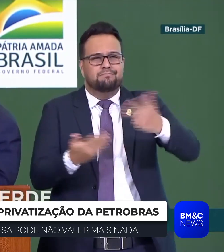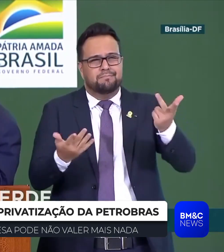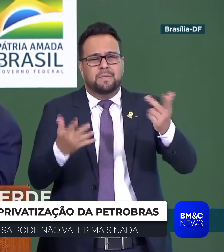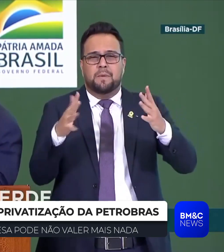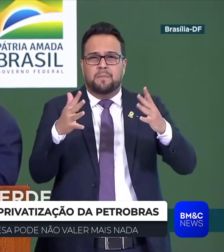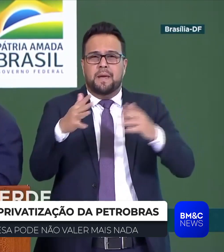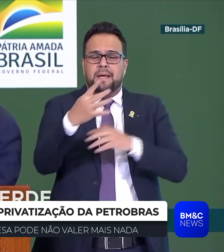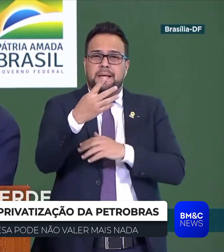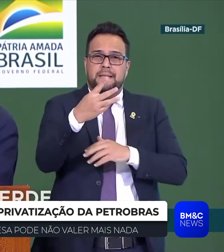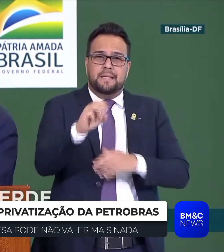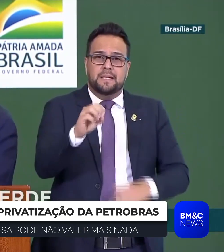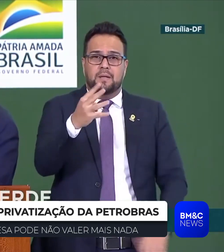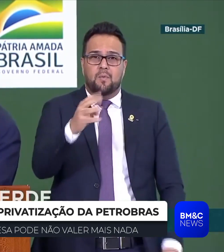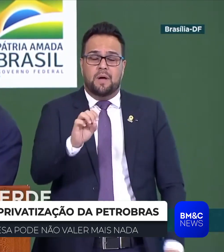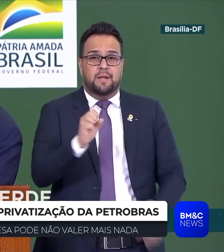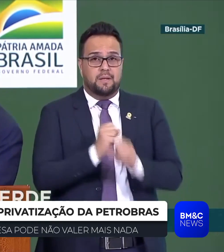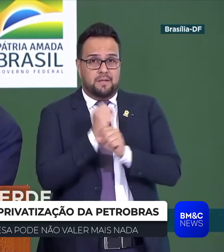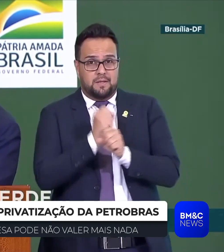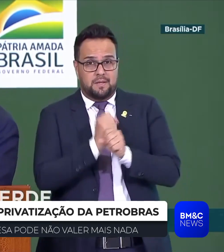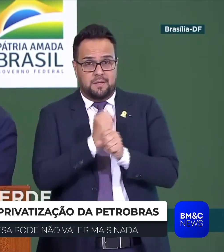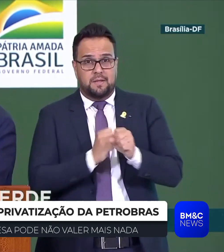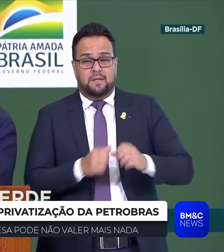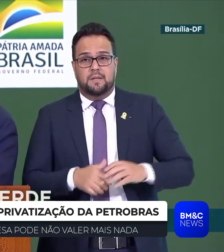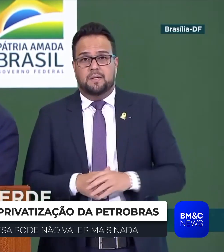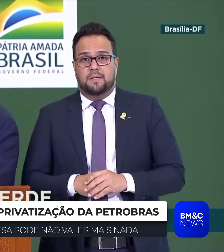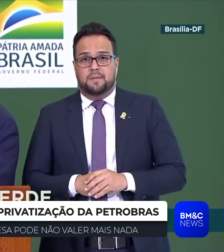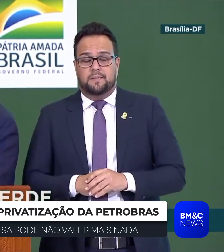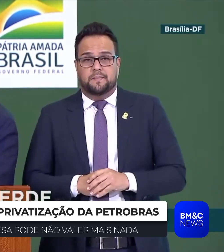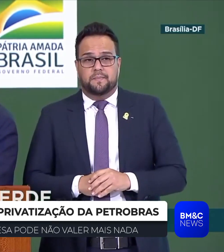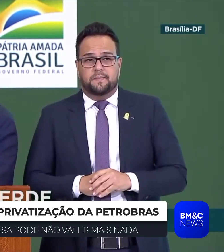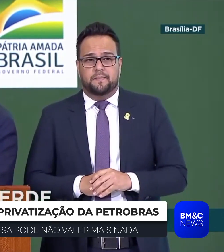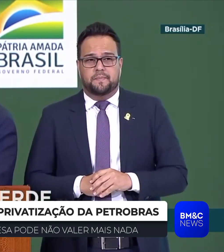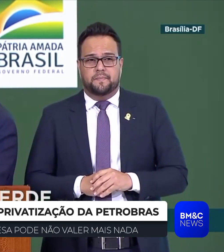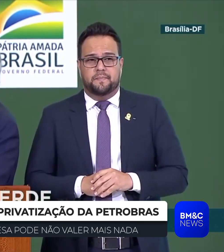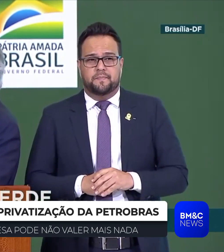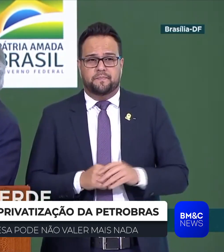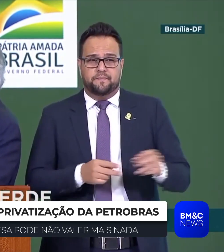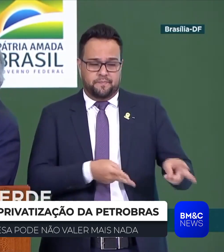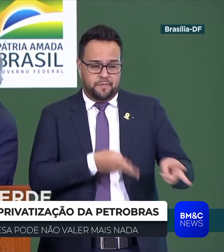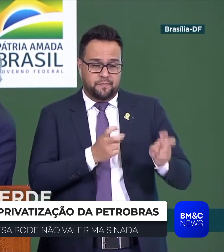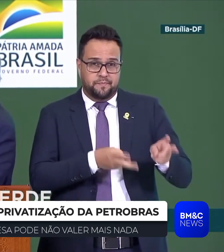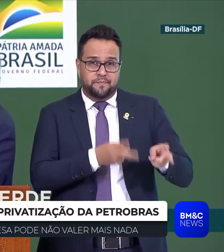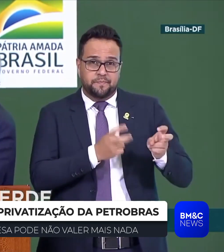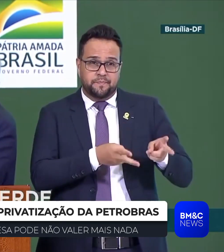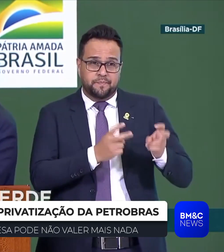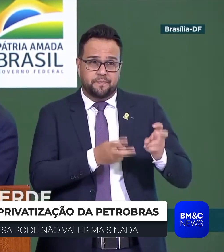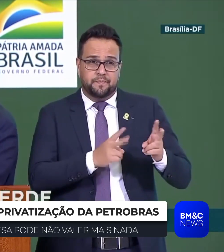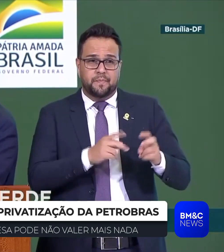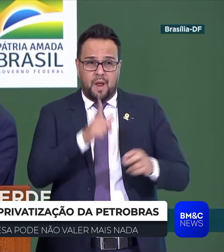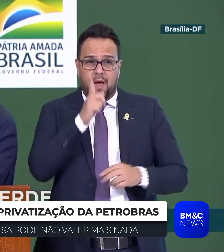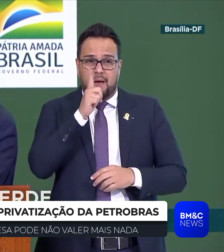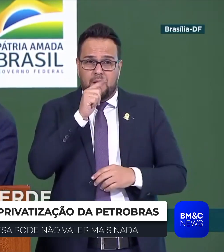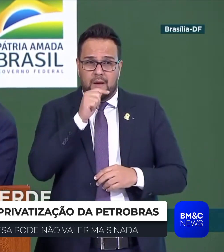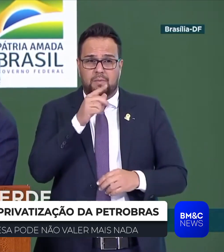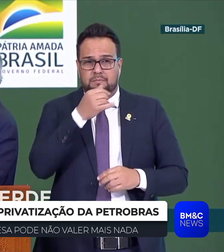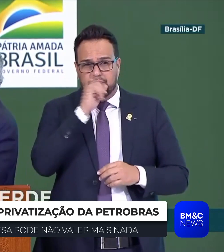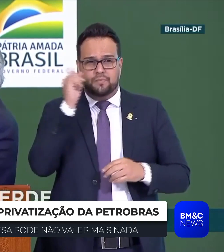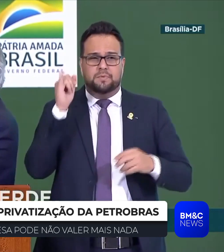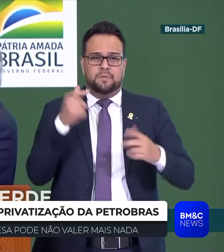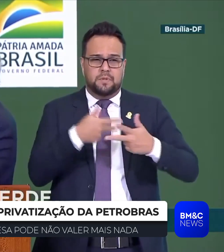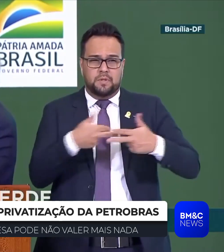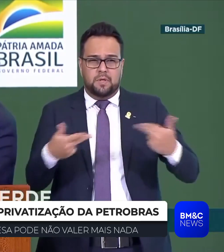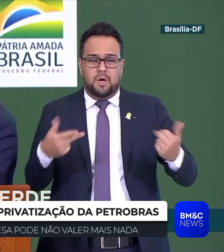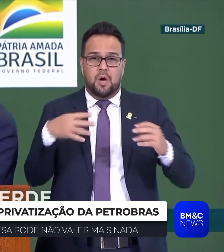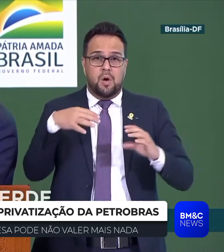monopólio, primeiro no setor elétrico, depois no setor de petróleo. E se daqui a 10, 15, 20 anos o mundo